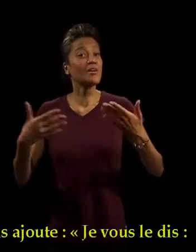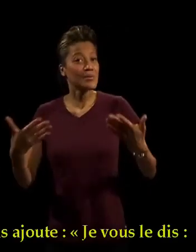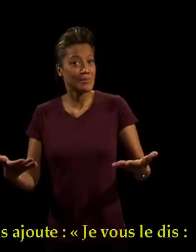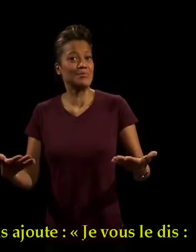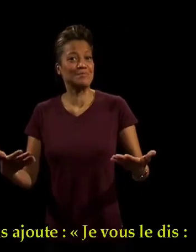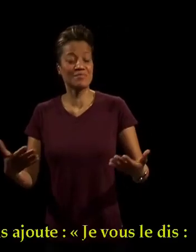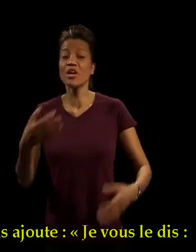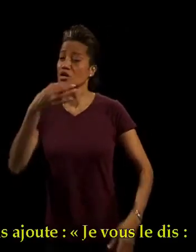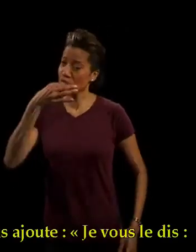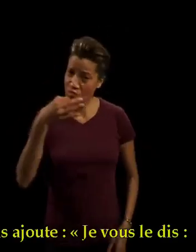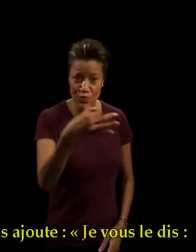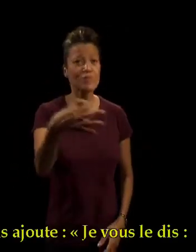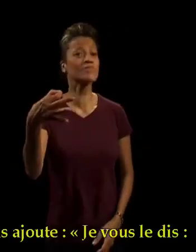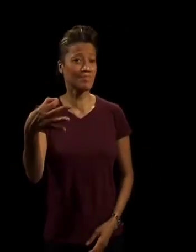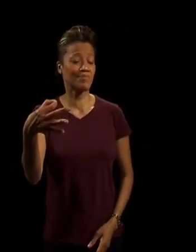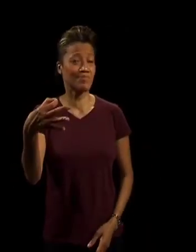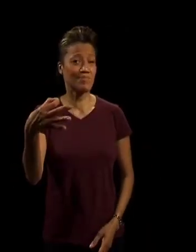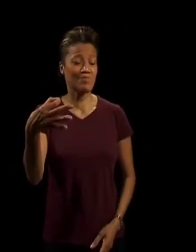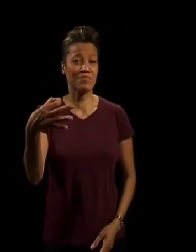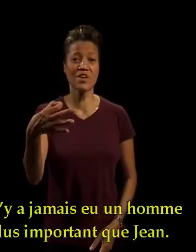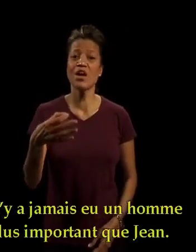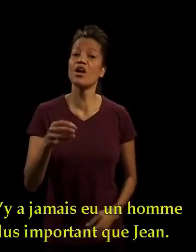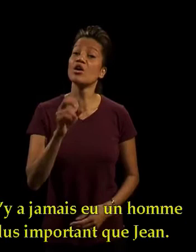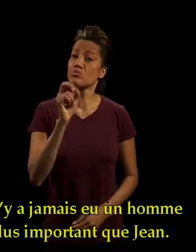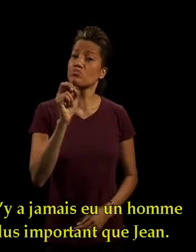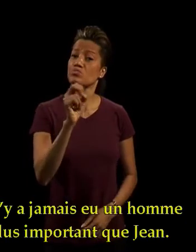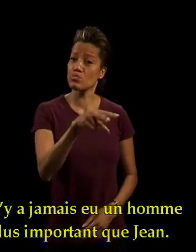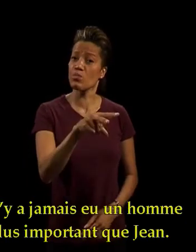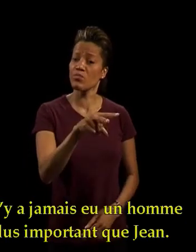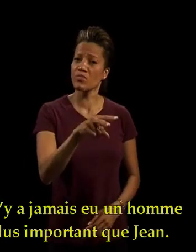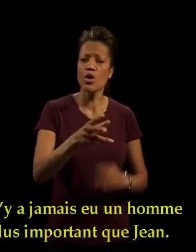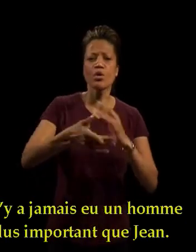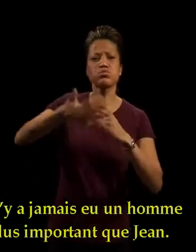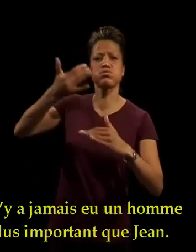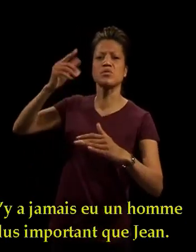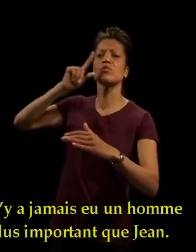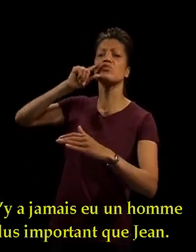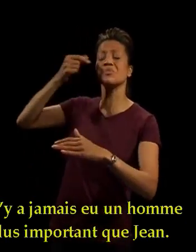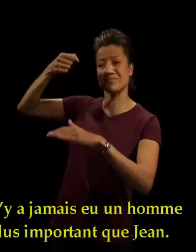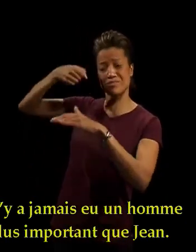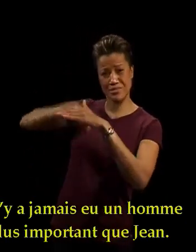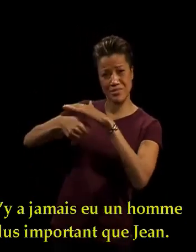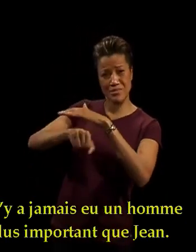Jésus ajoute « Je vous le dis, il n'y a jamais eu un homme plus important que Jean. »